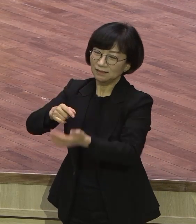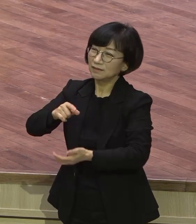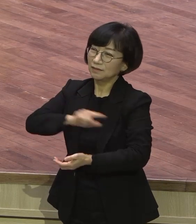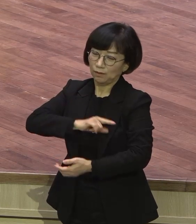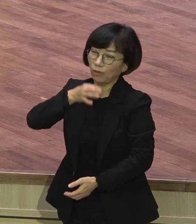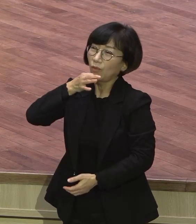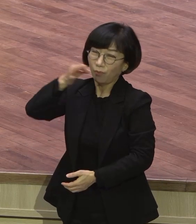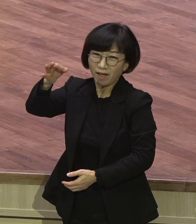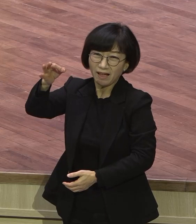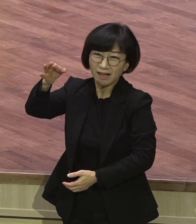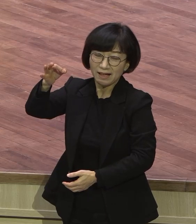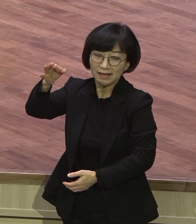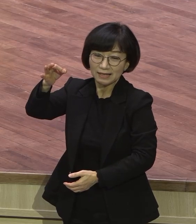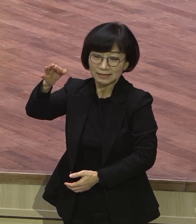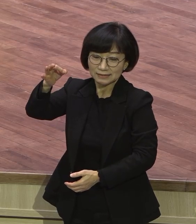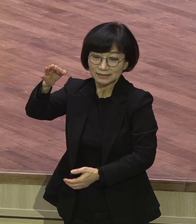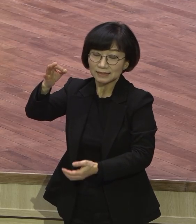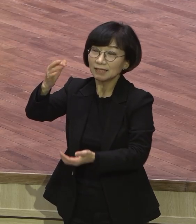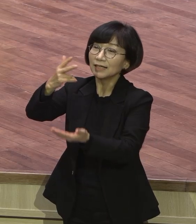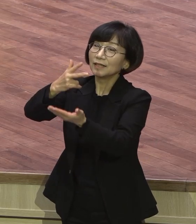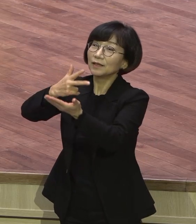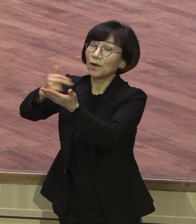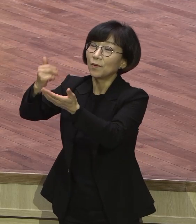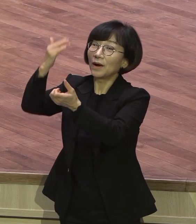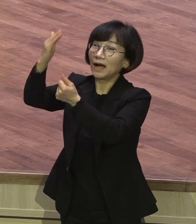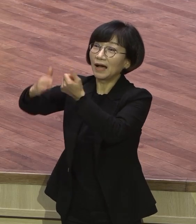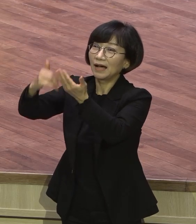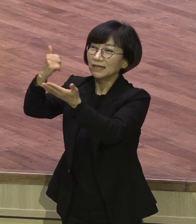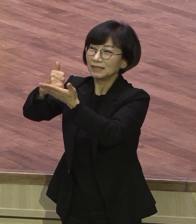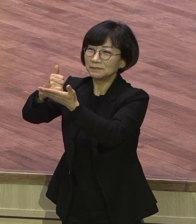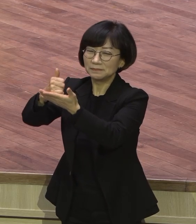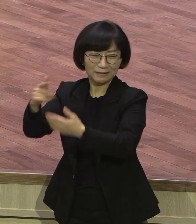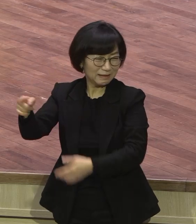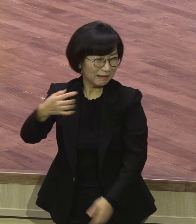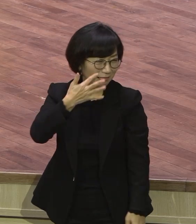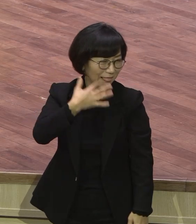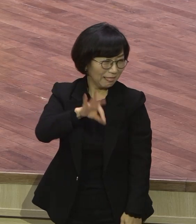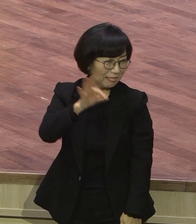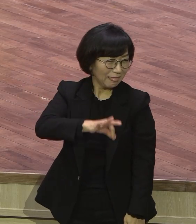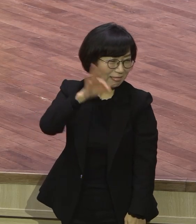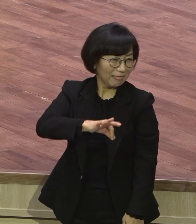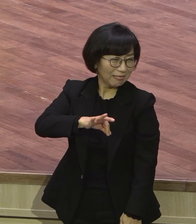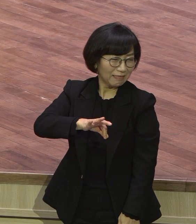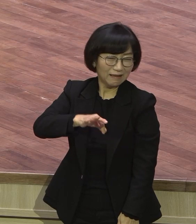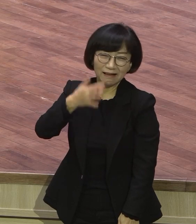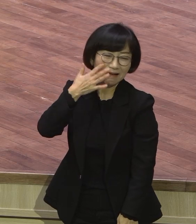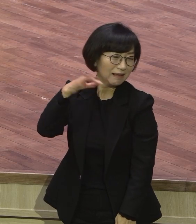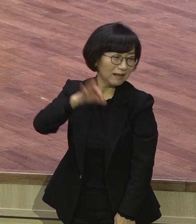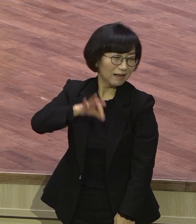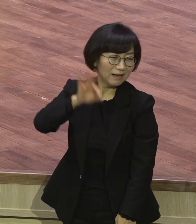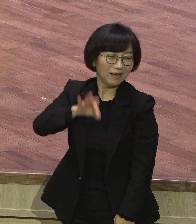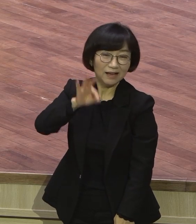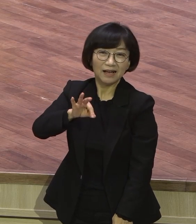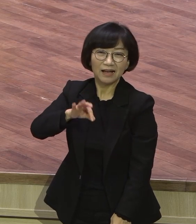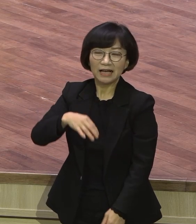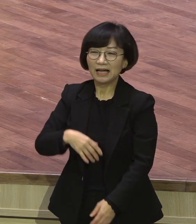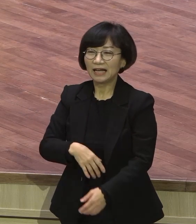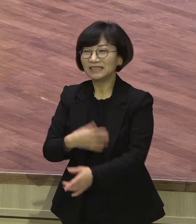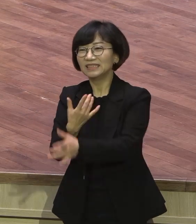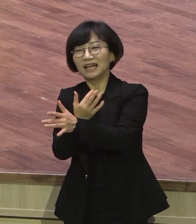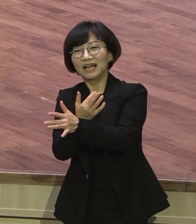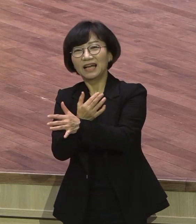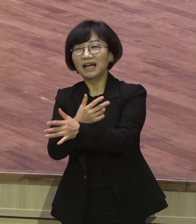다시 말하면 하나님 여호와 이름을 가치없게 부르지 마라. 장난삼아